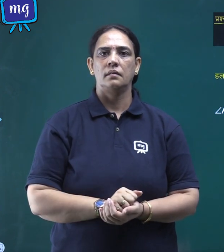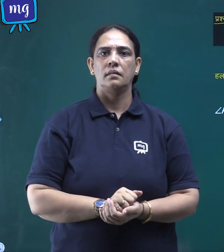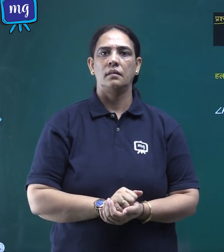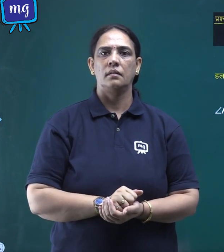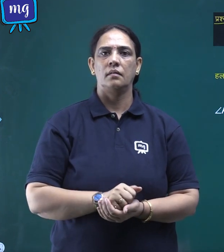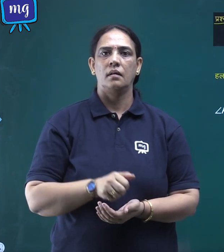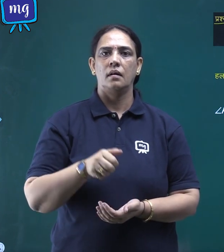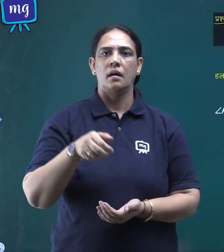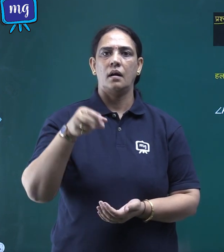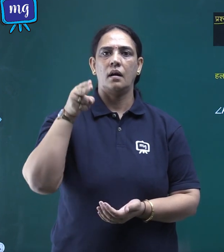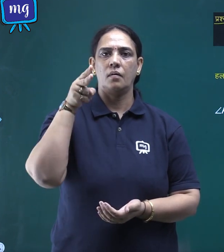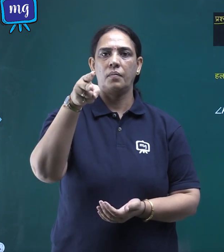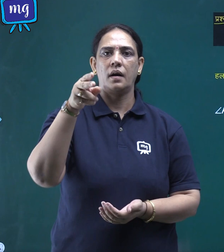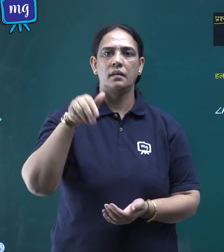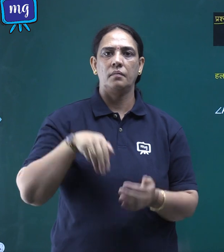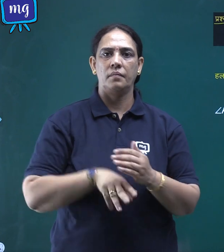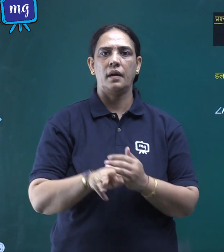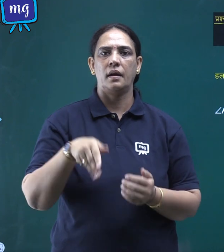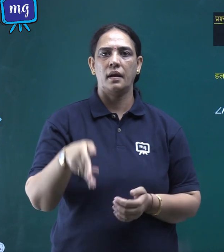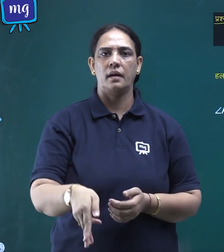अनुपात में है।